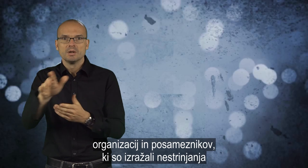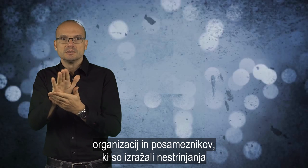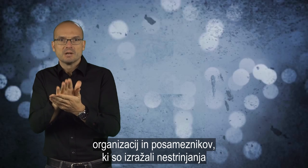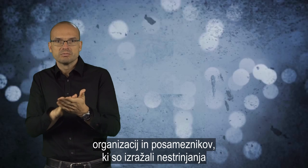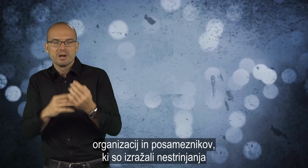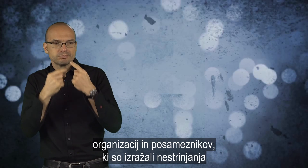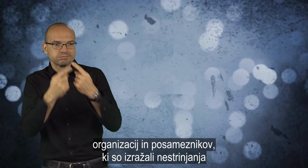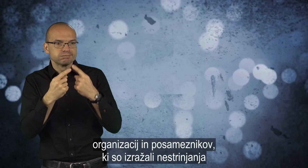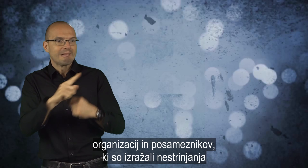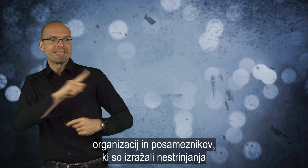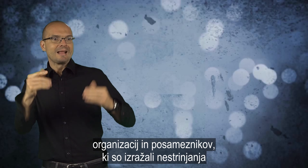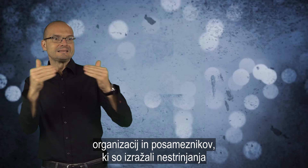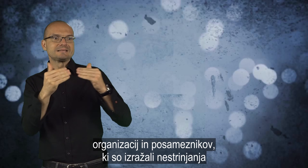nestrinjanja s predlogom zakona.